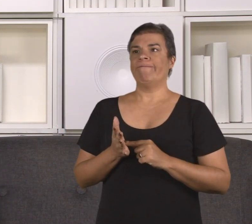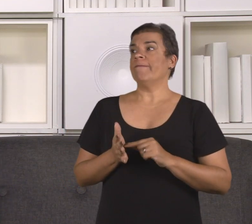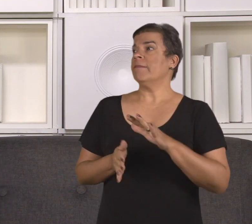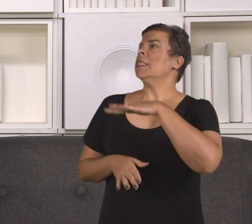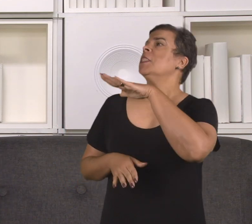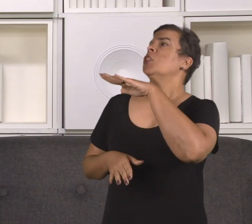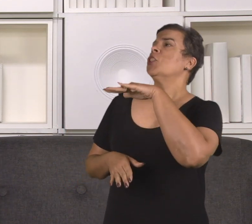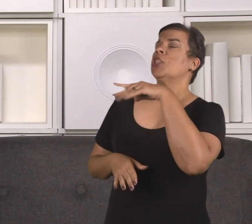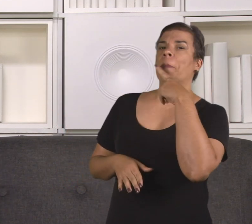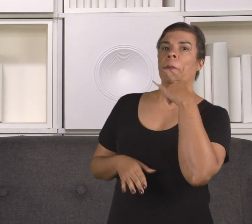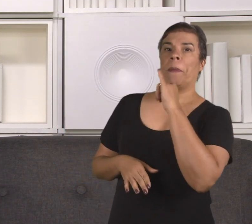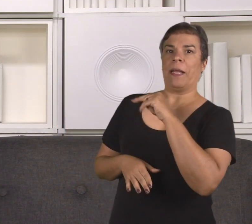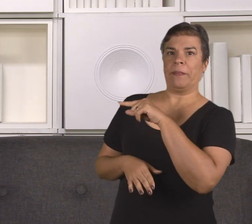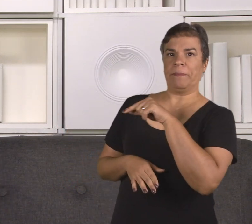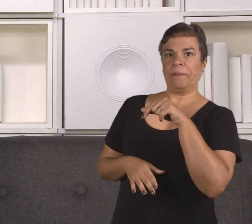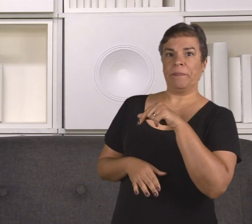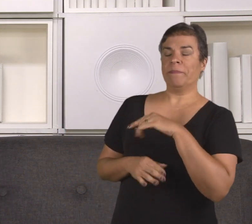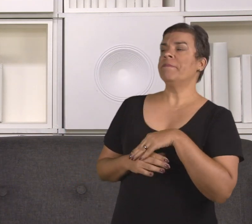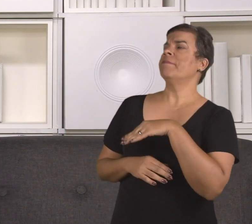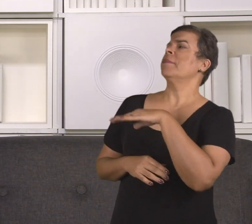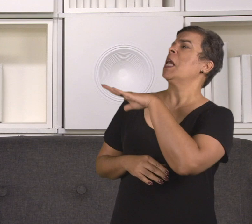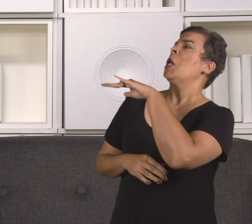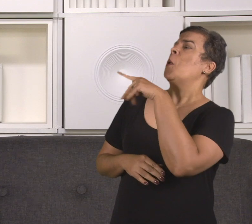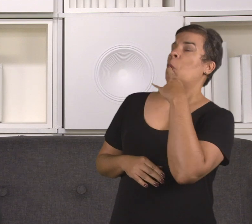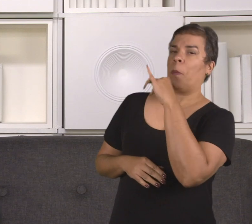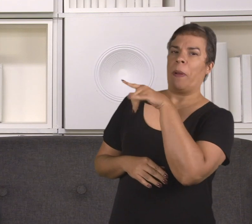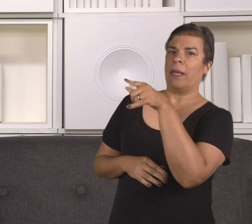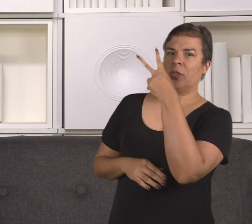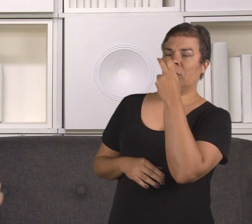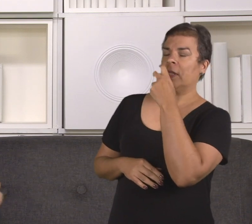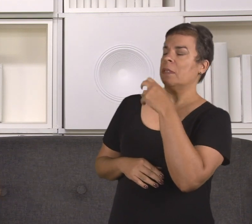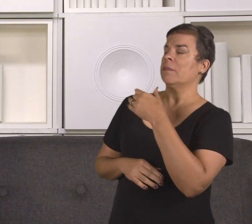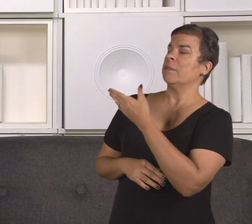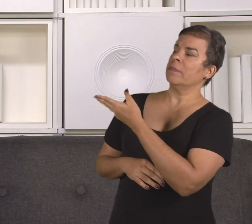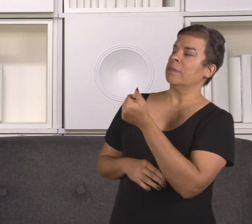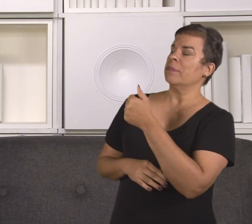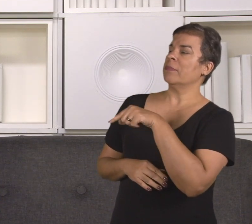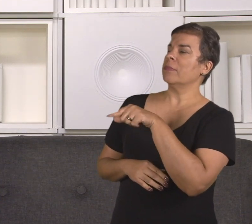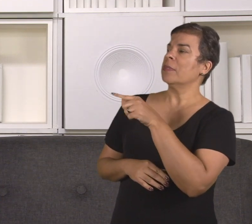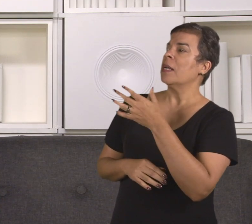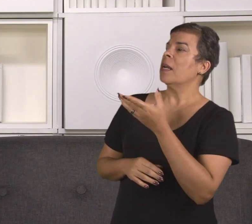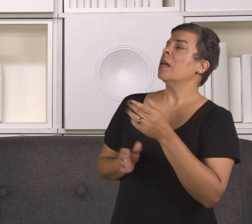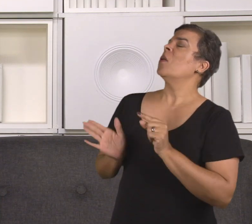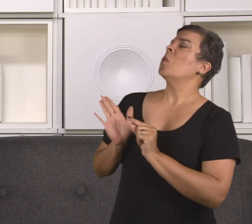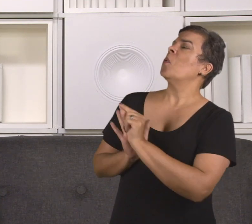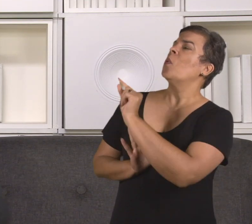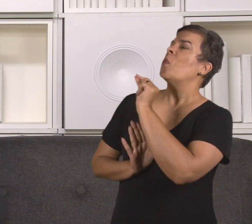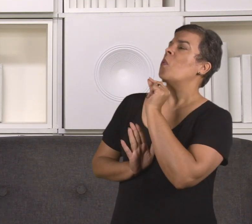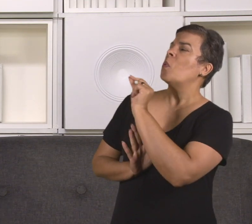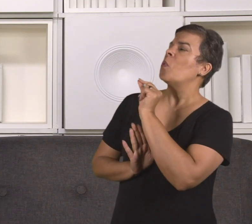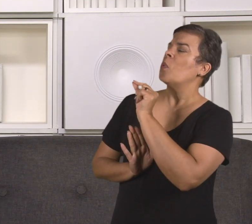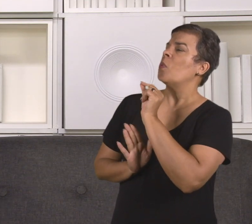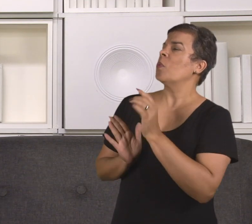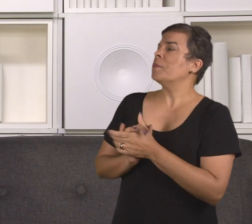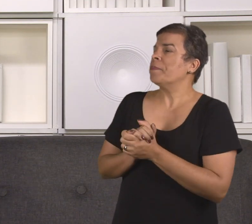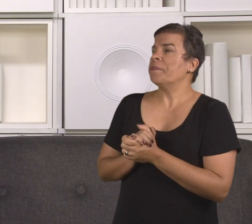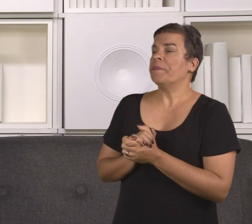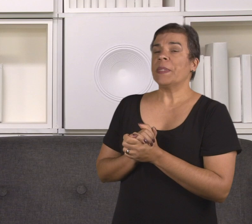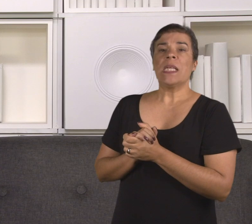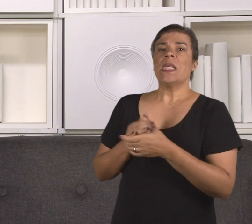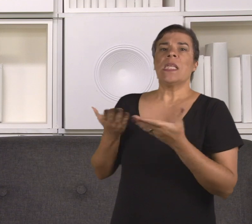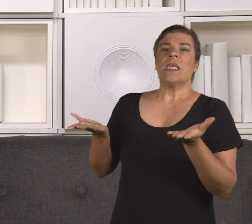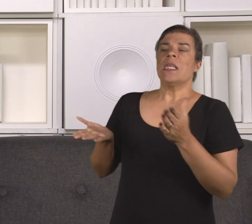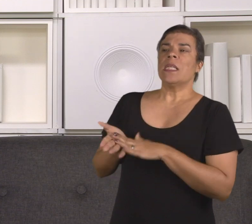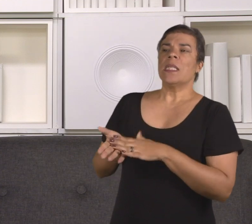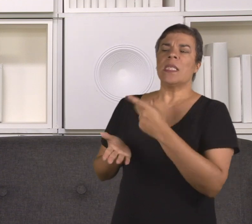do rapaz e começam a interrogar o pai do ex-cego. E aí eles começam a dizer o seguinte,